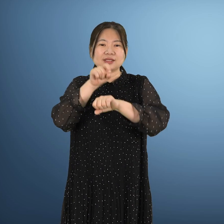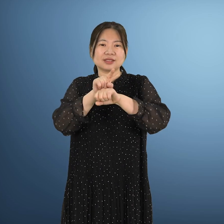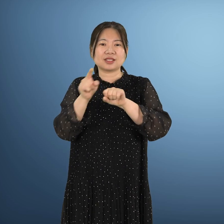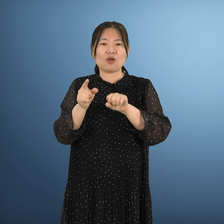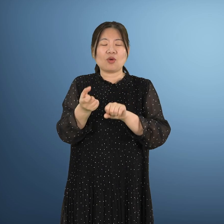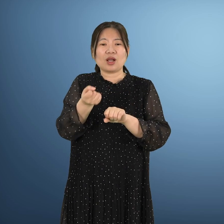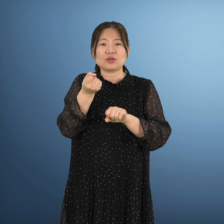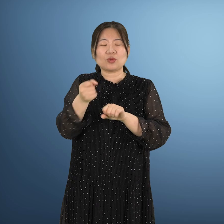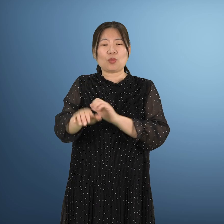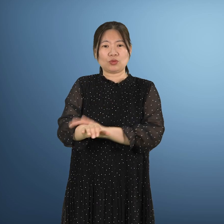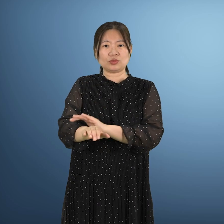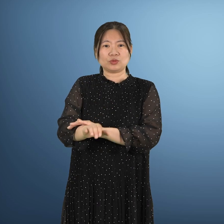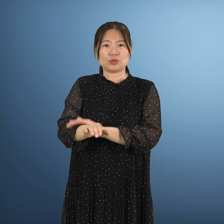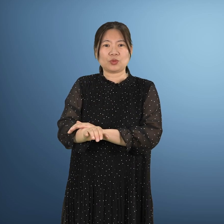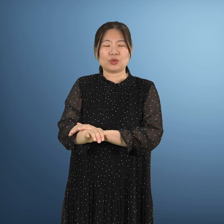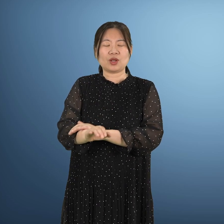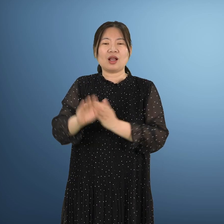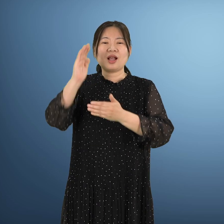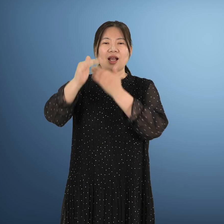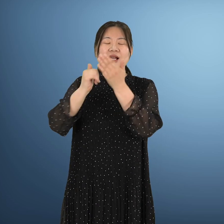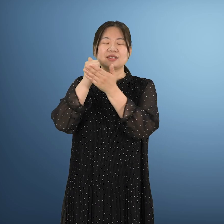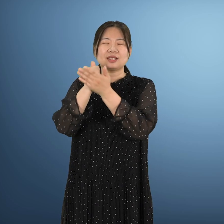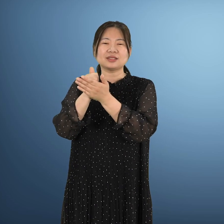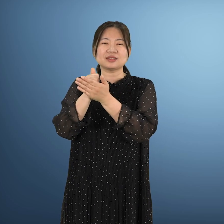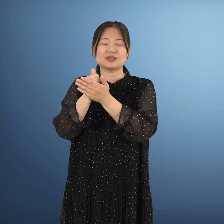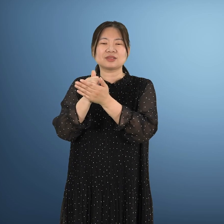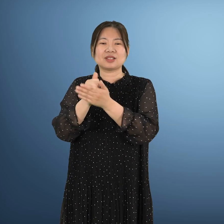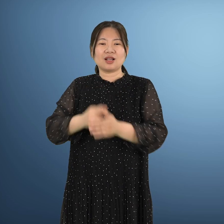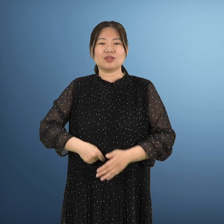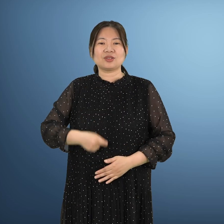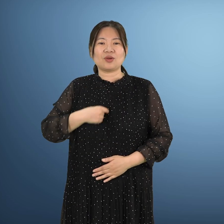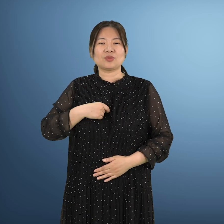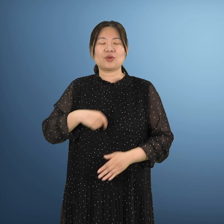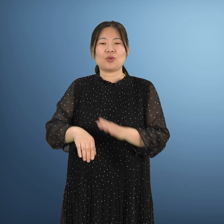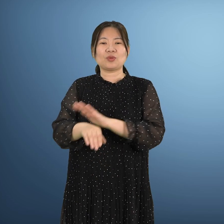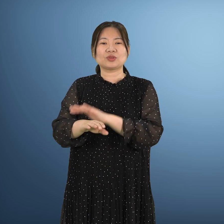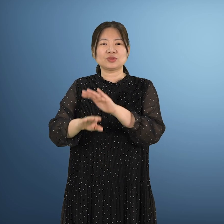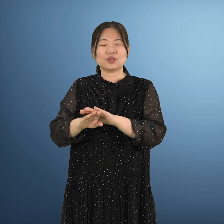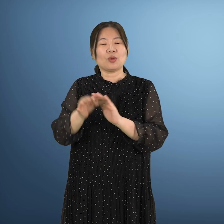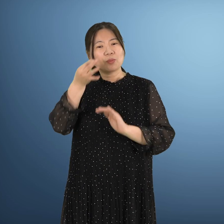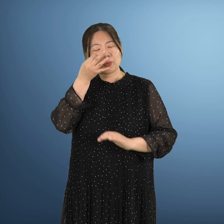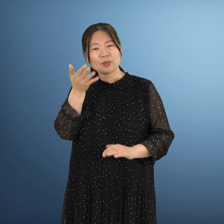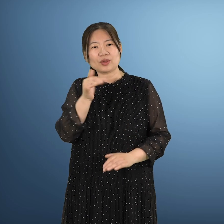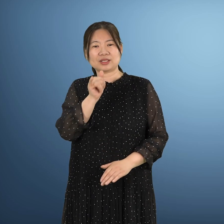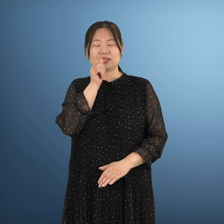상징성으로 오른쪽, 하나님의 의로운 오른손을 펼치사,